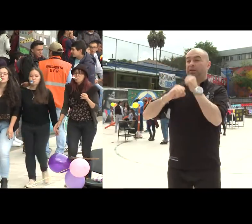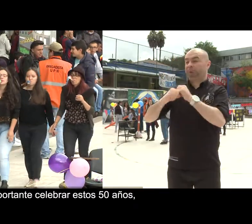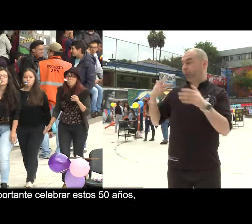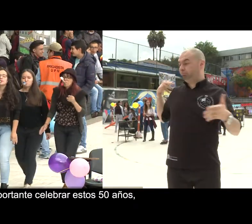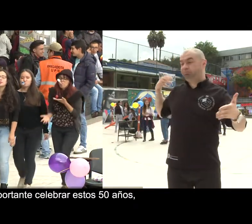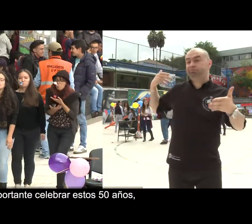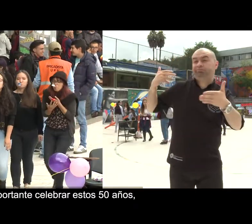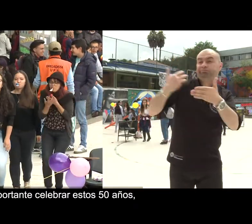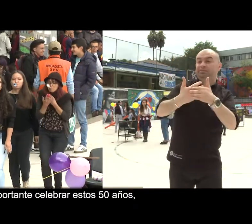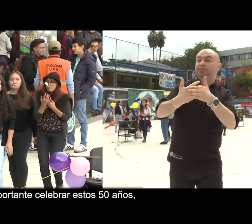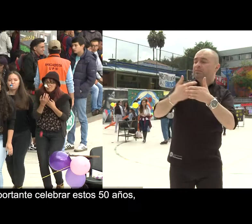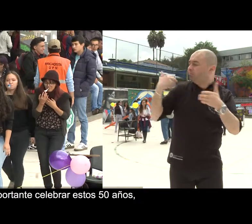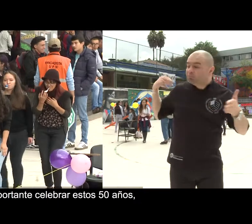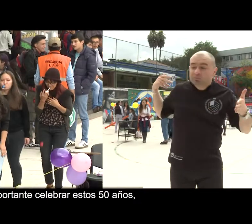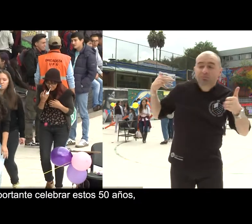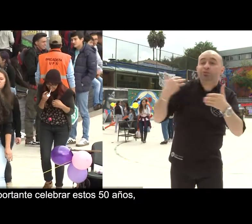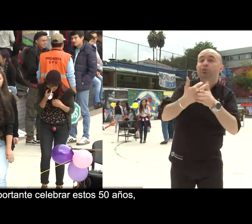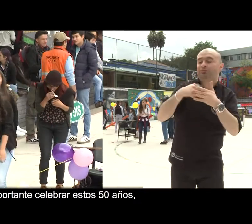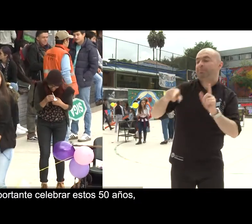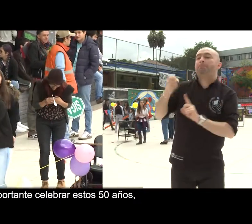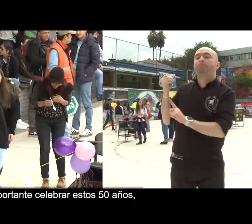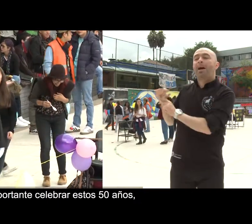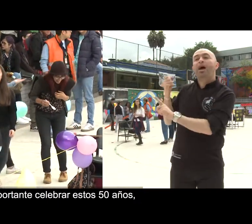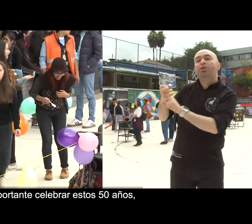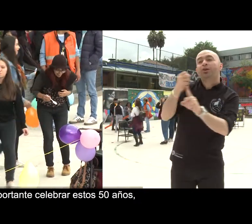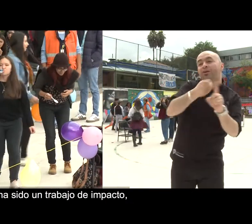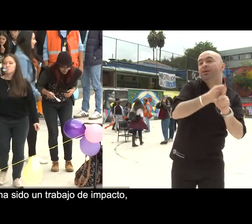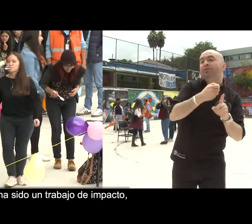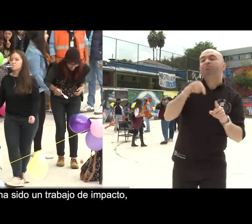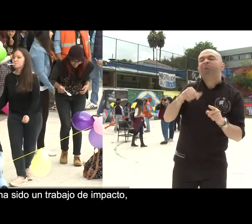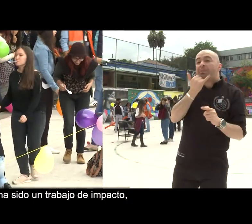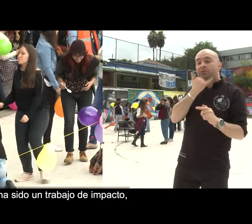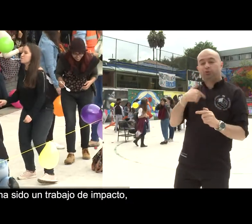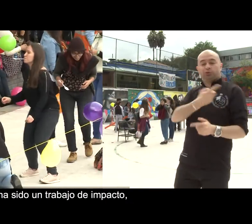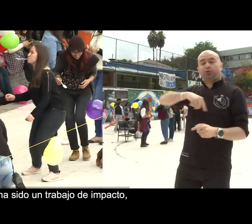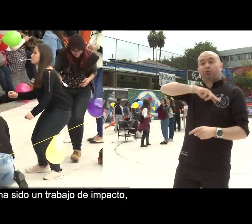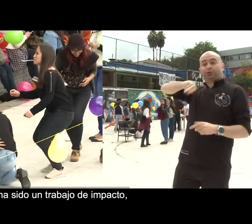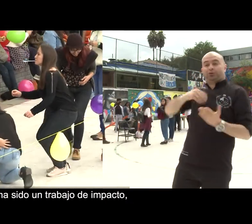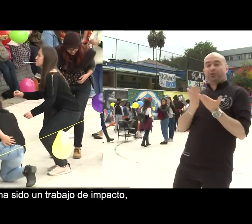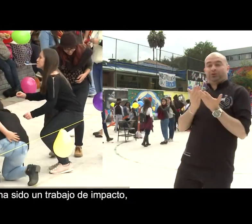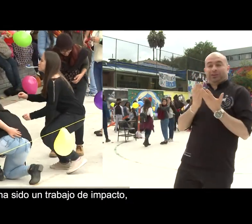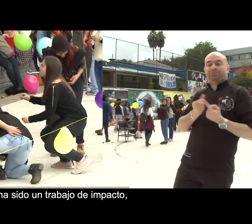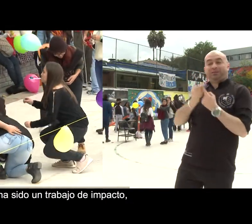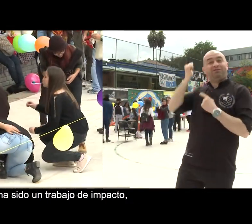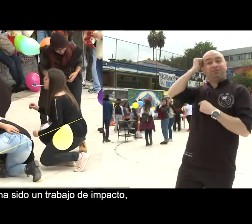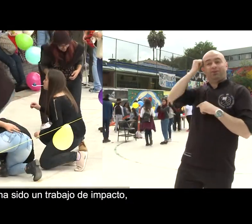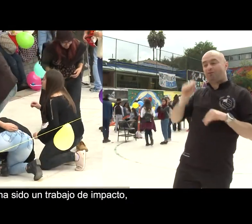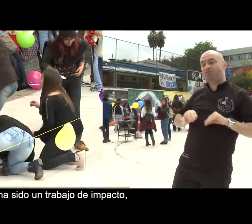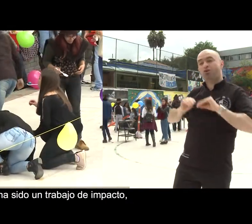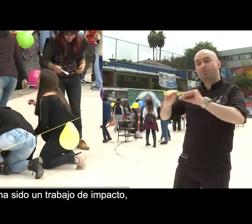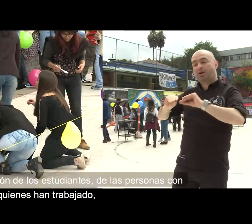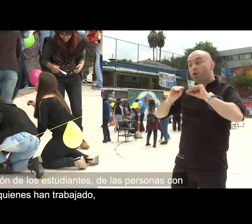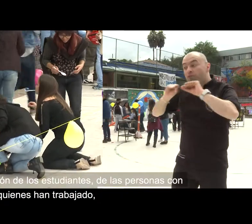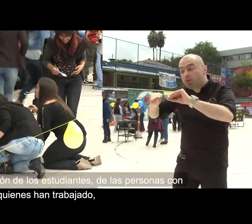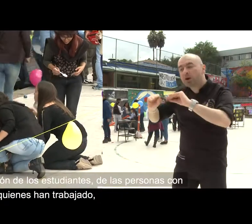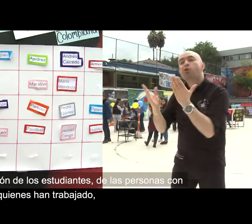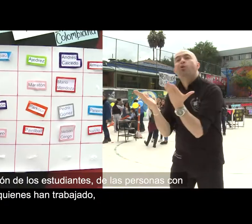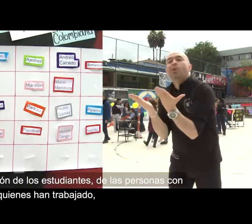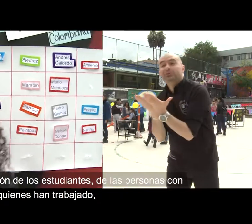Estos 50 años son muy importantes de celebrarlo porque ha sido un trabajo de impacto a través de la formación